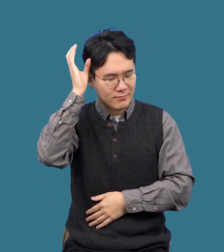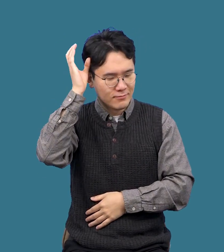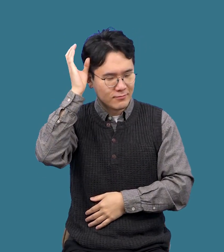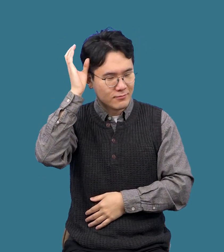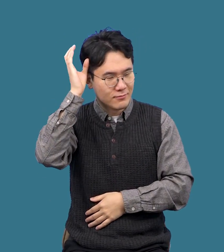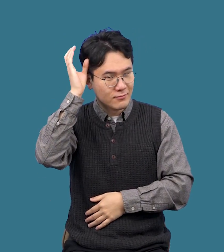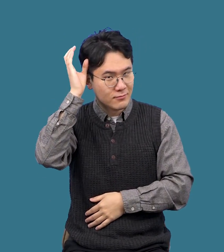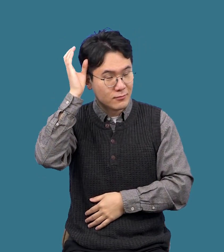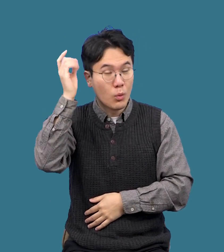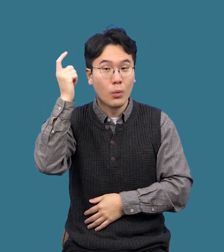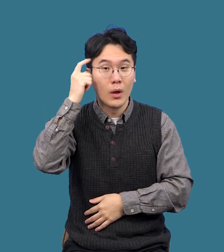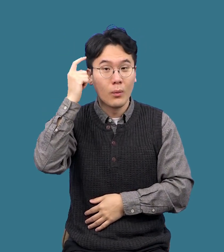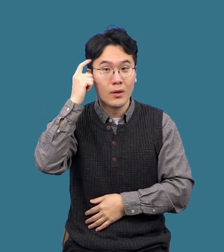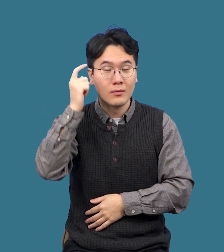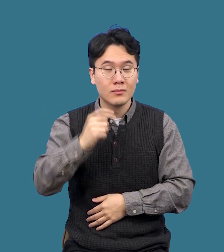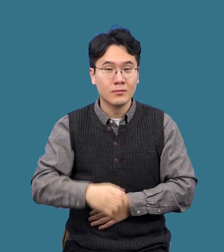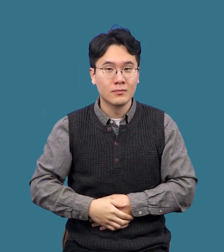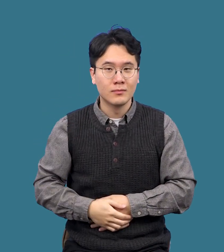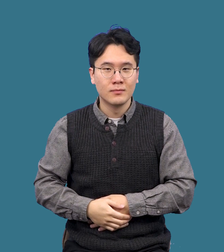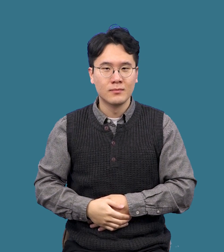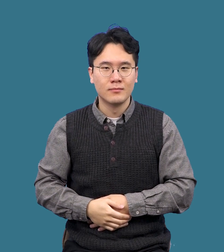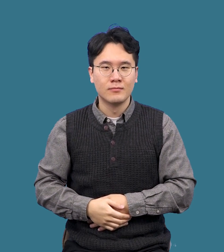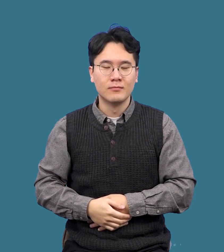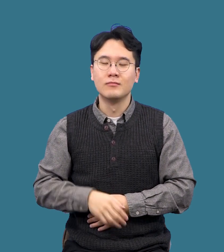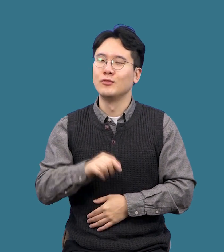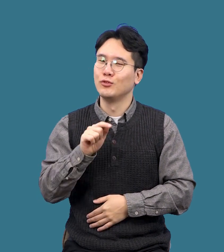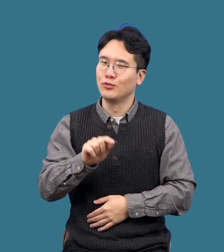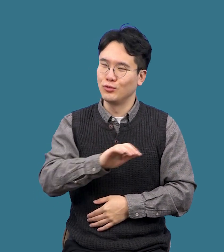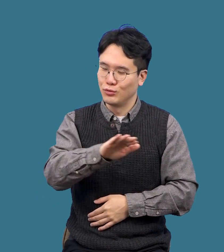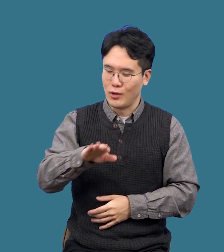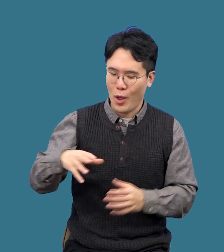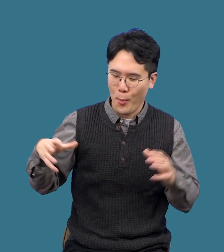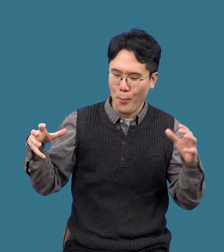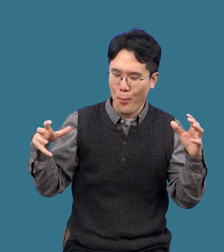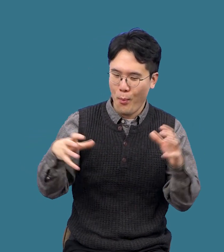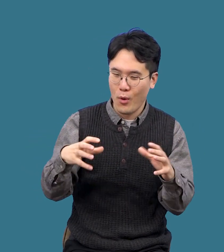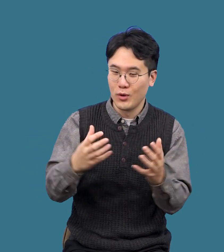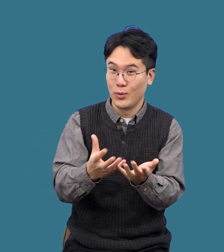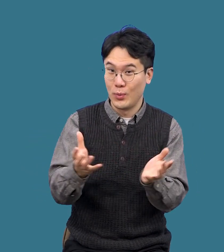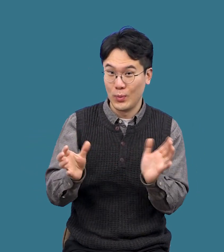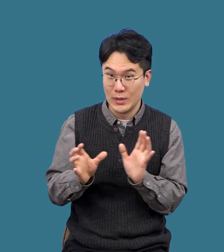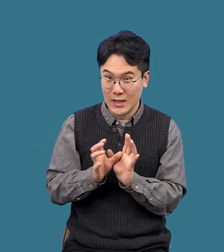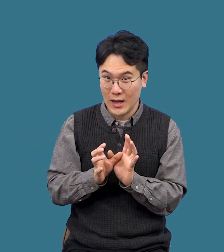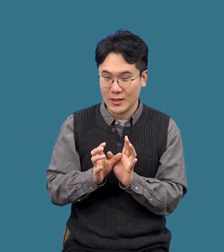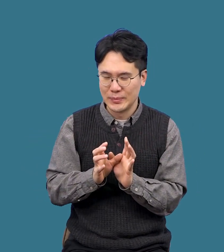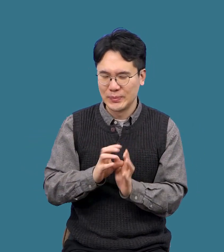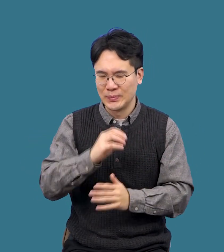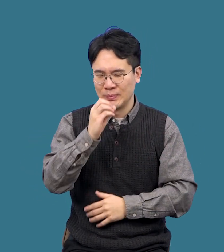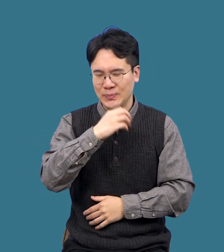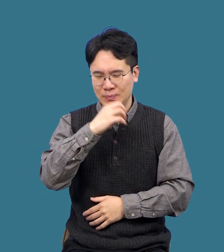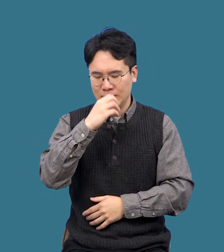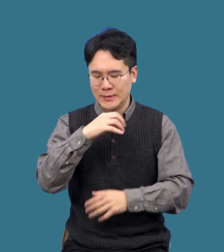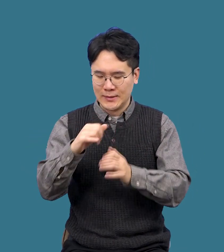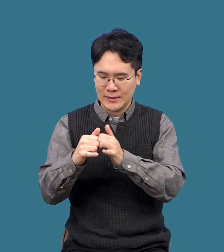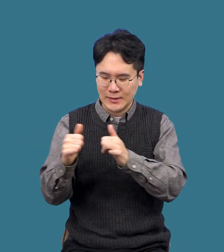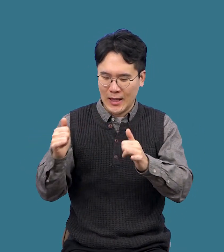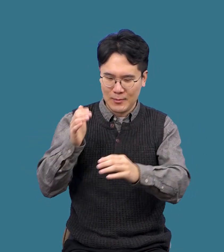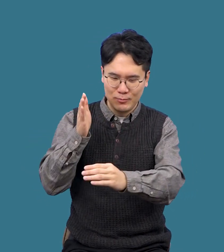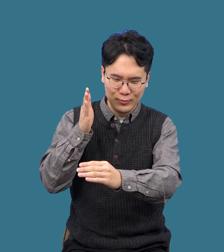그것은 우리가 모여 형성하는 공동체가 단순히 사람 중심의 공동체가 아니라는